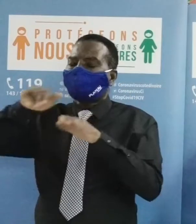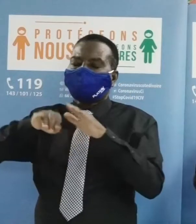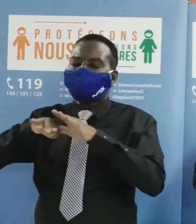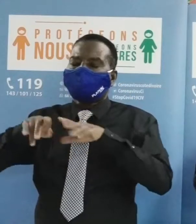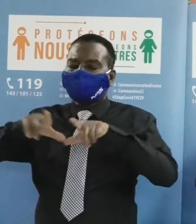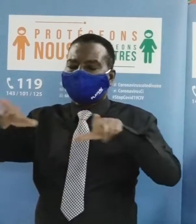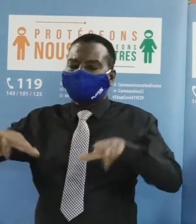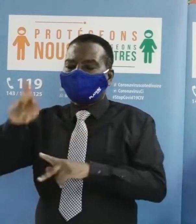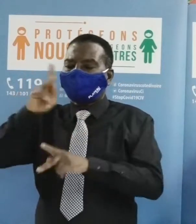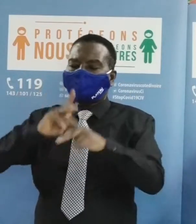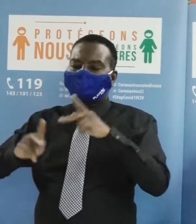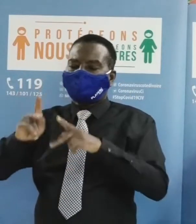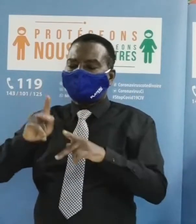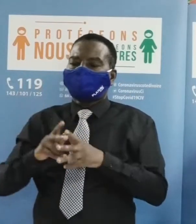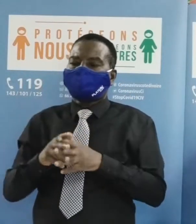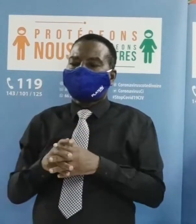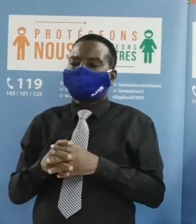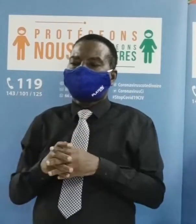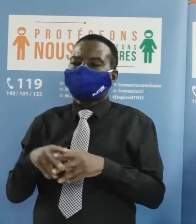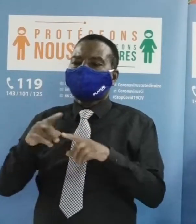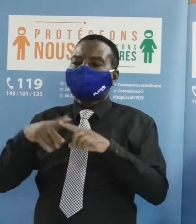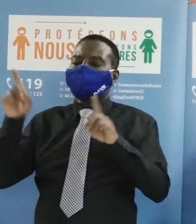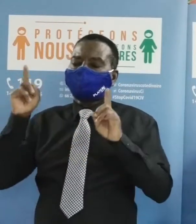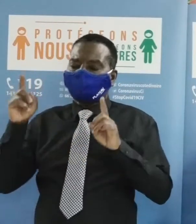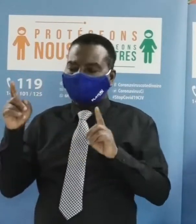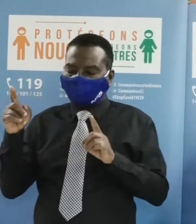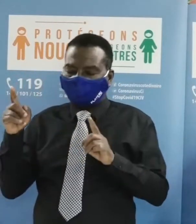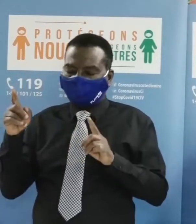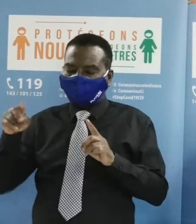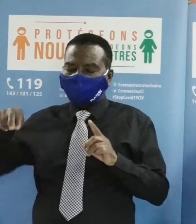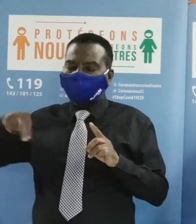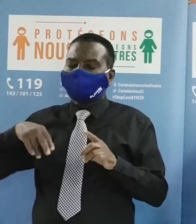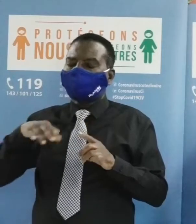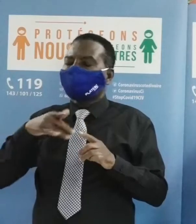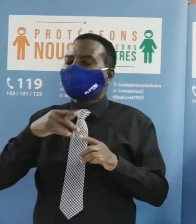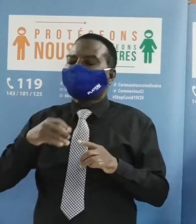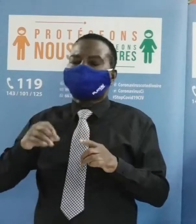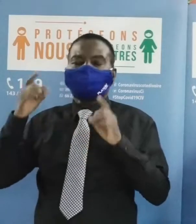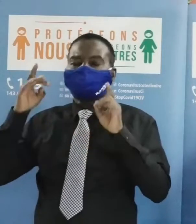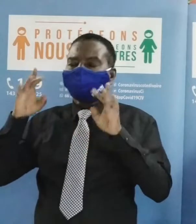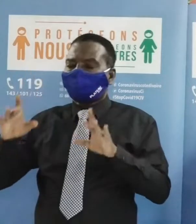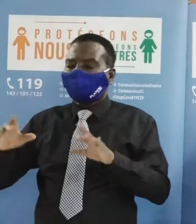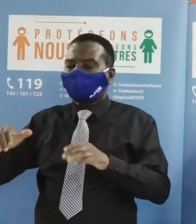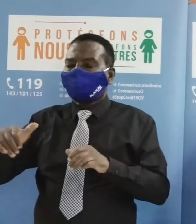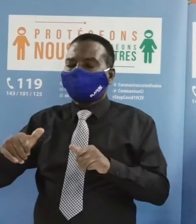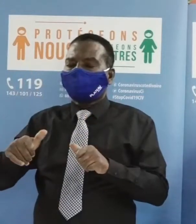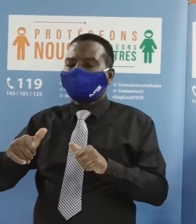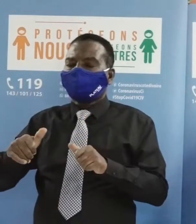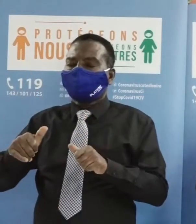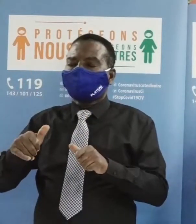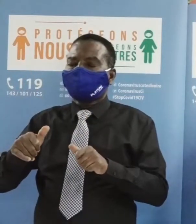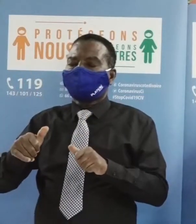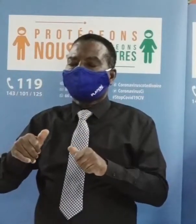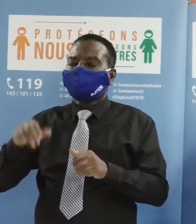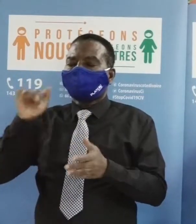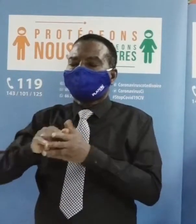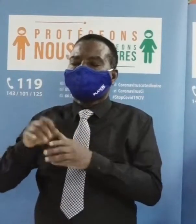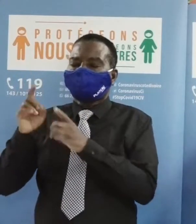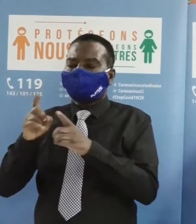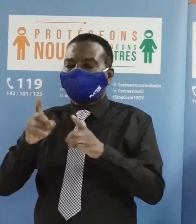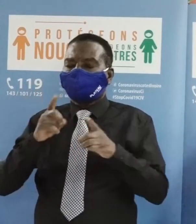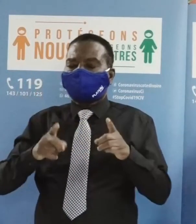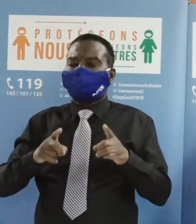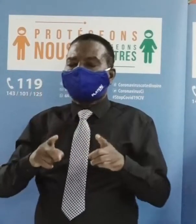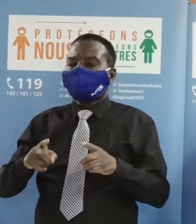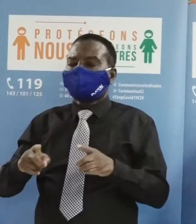publics cependant nous 900 son caractère salutaire cette mesure peinent